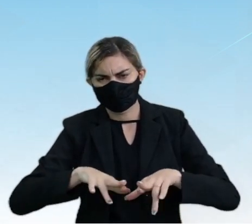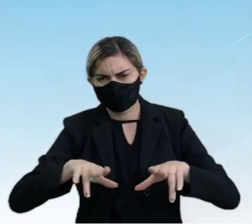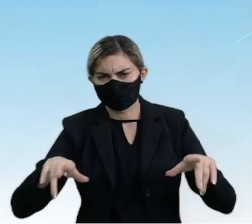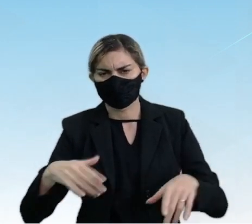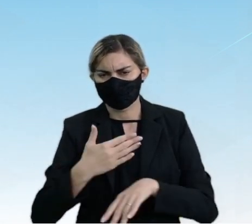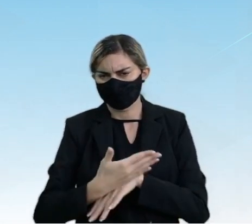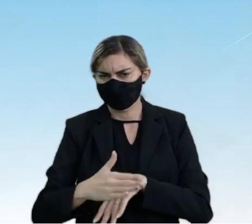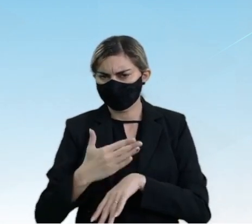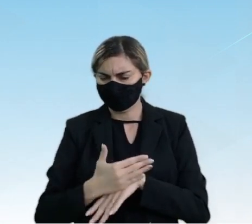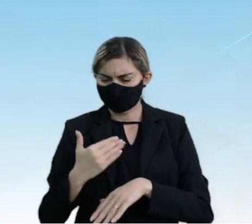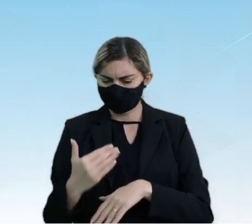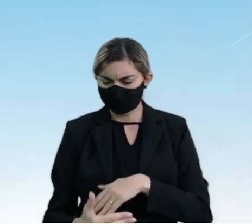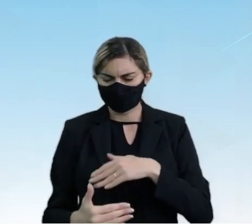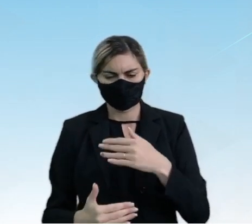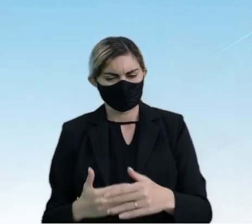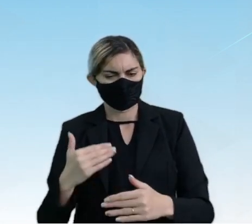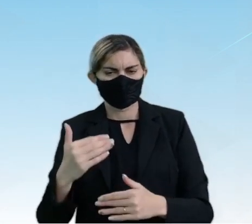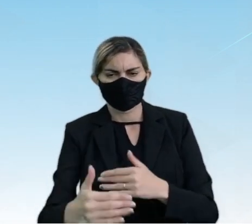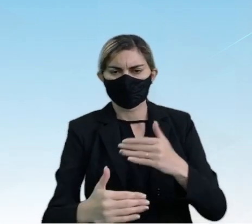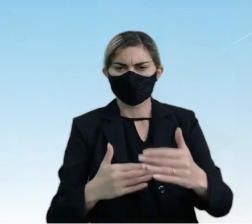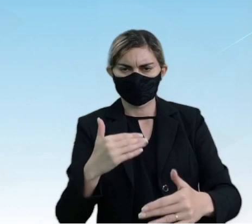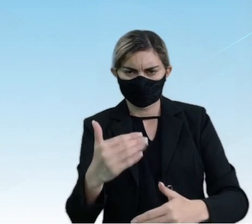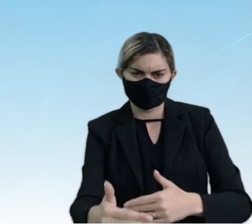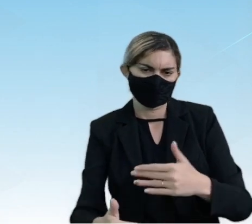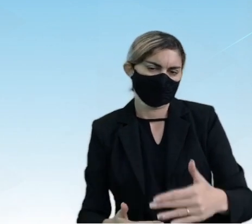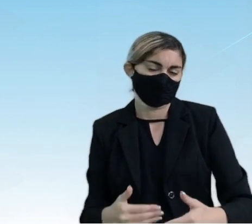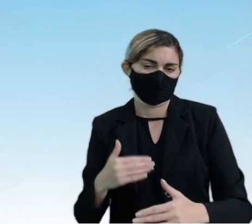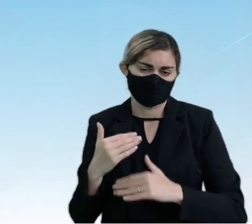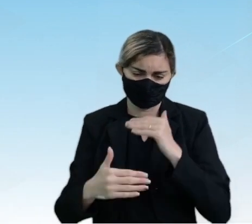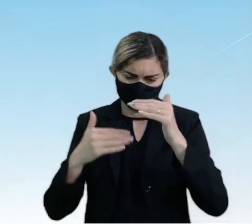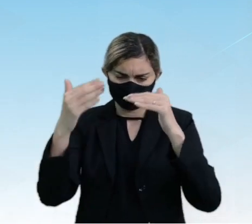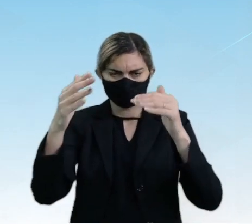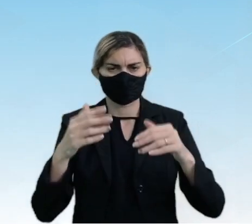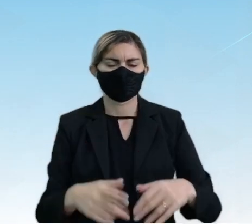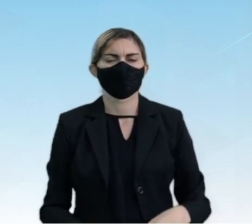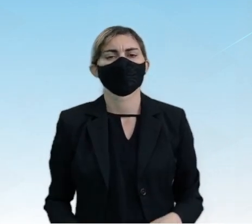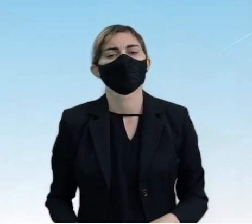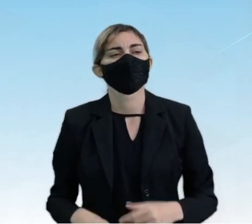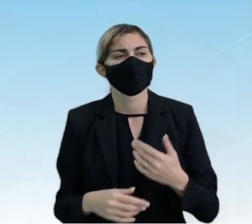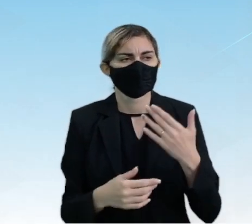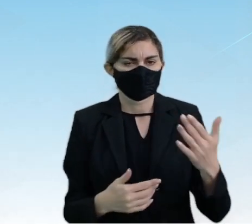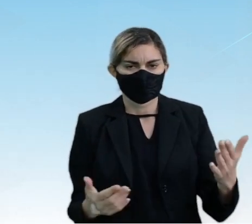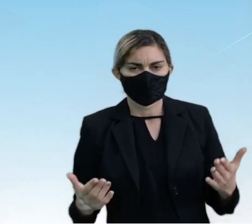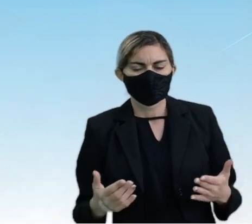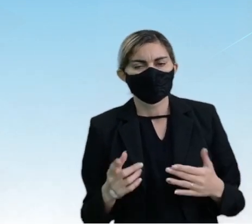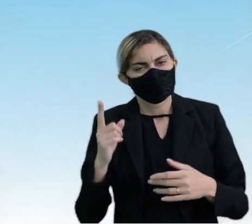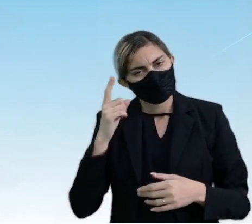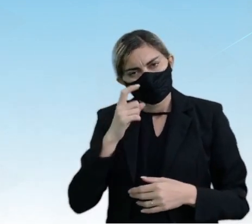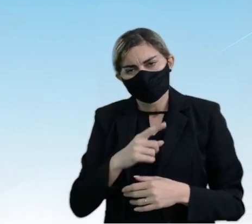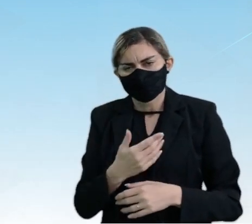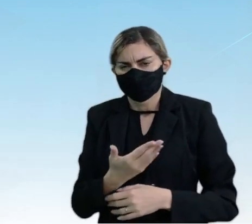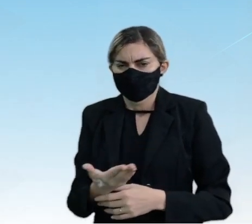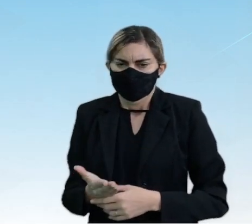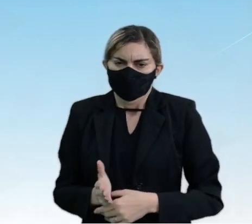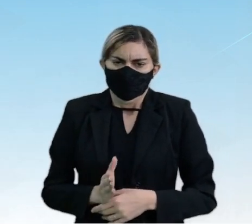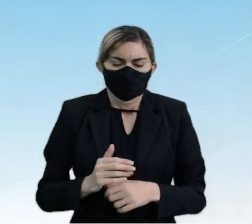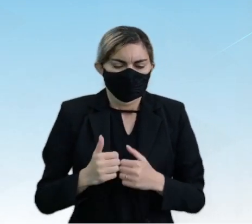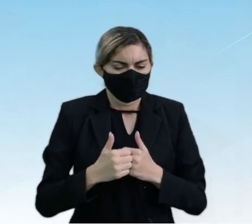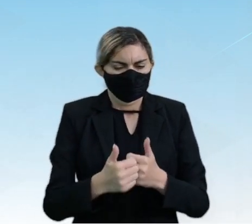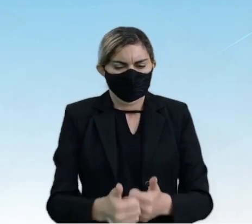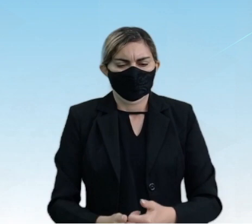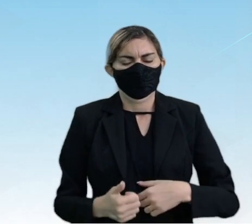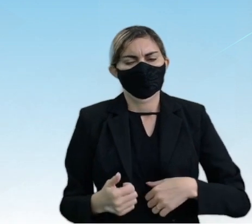ginástica ali ia seguindo uma forma escalonada, né, ali de crescimento da sua intensidade e da sua dificuldade, né? Seguia